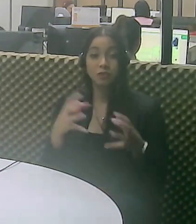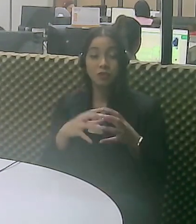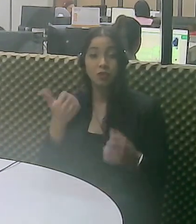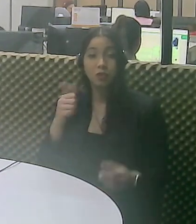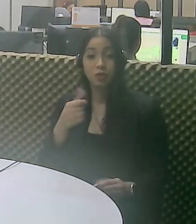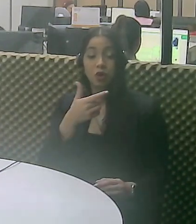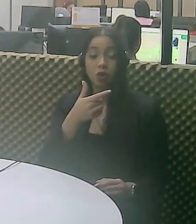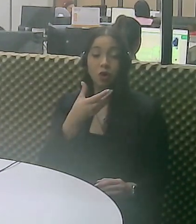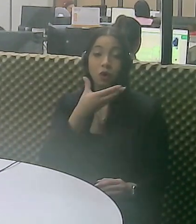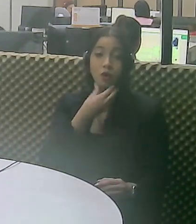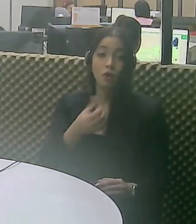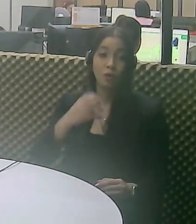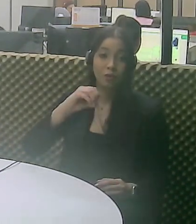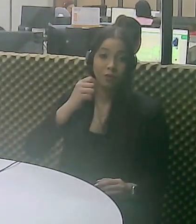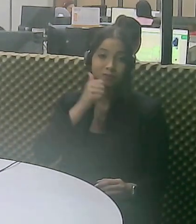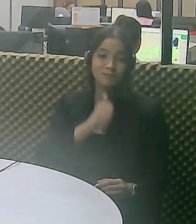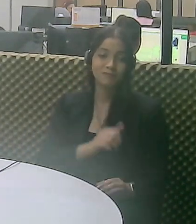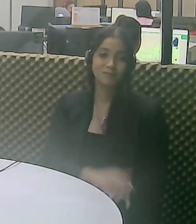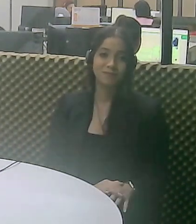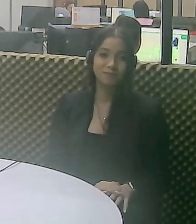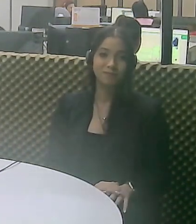homens e 9 mulheres.